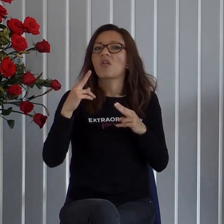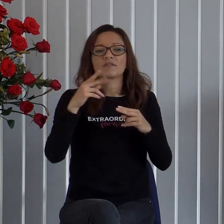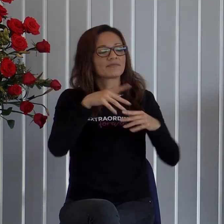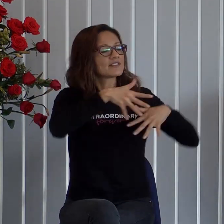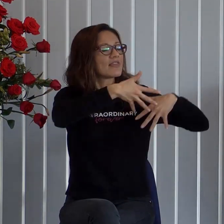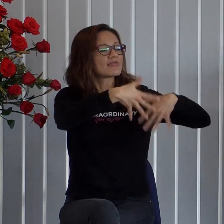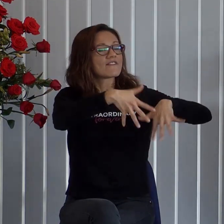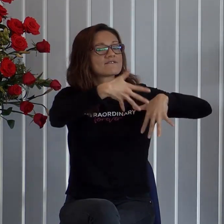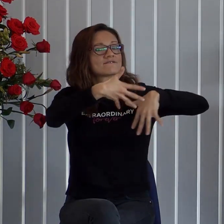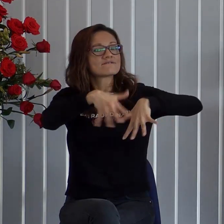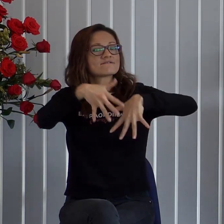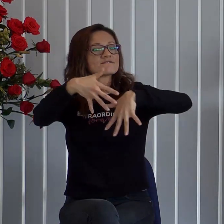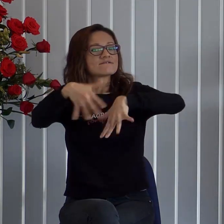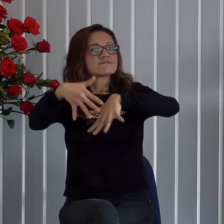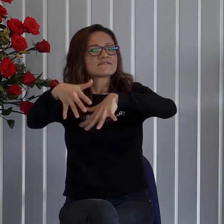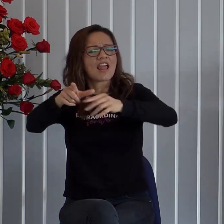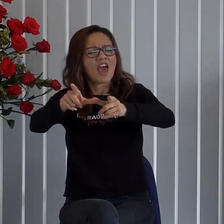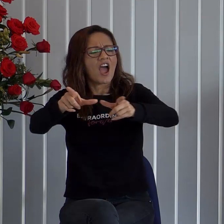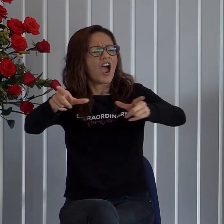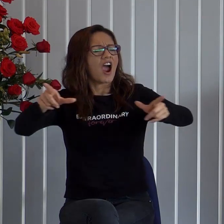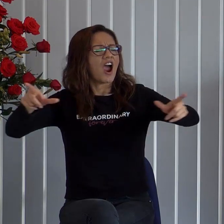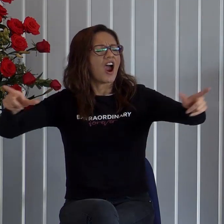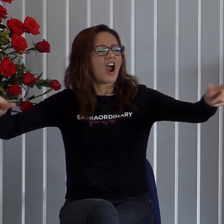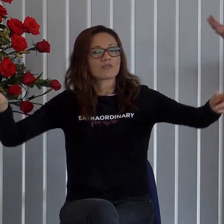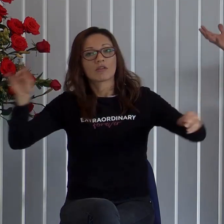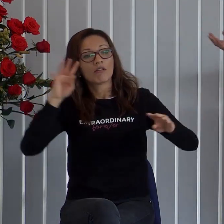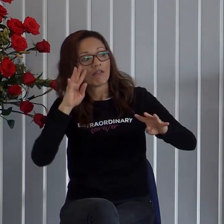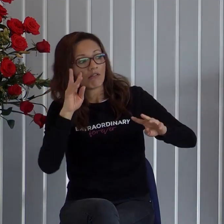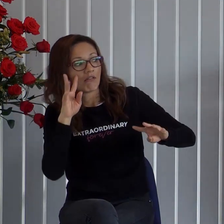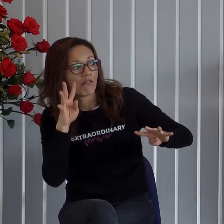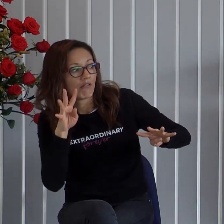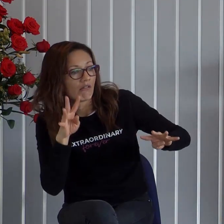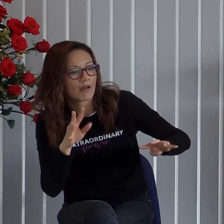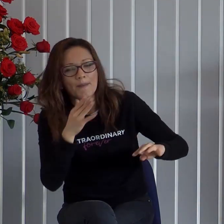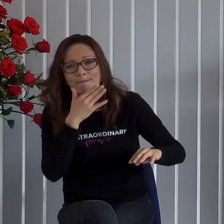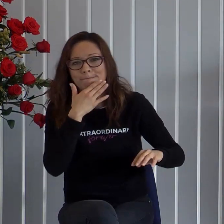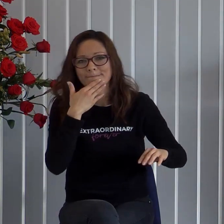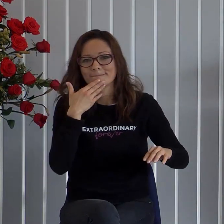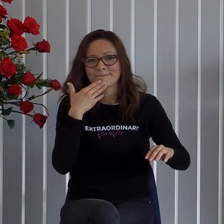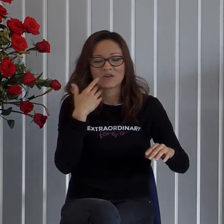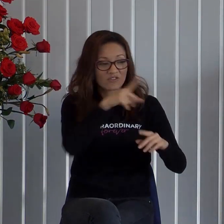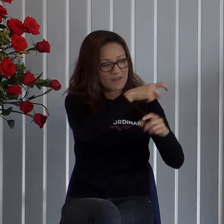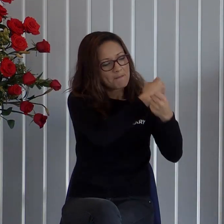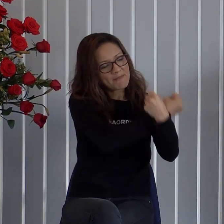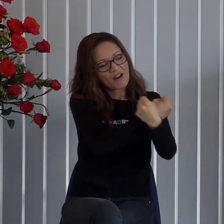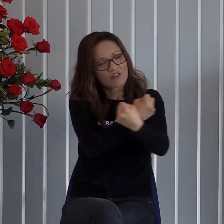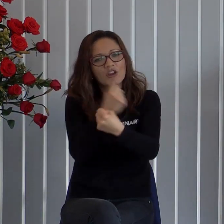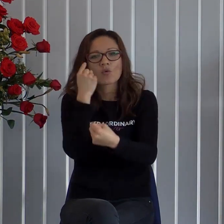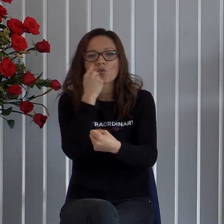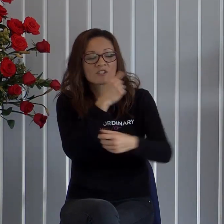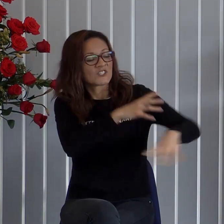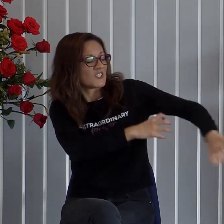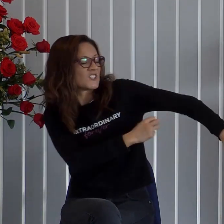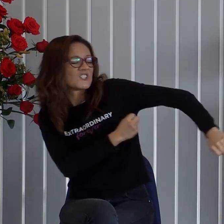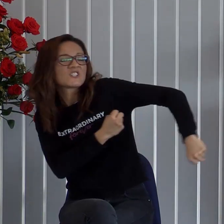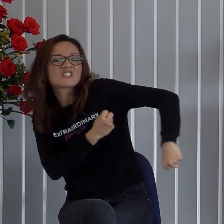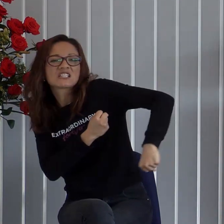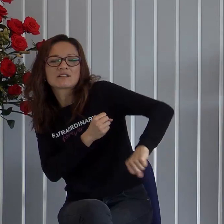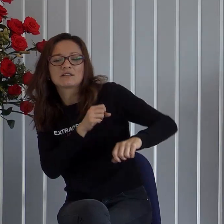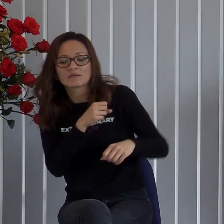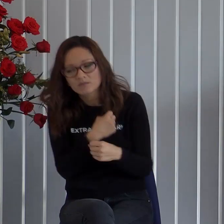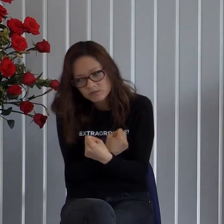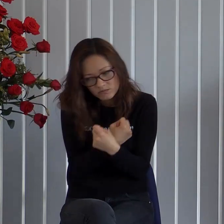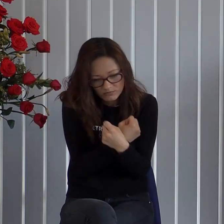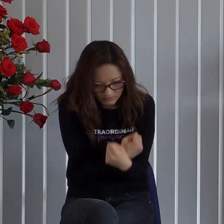un desfile. Entre más largo fuera el desfile, pues mejor. Entonces, por eso, entre más cautivos llevara. Y era una fila de